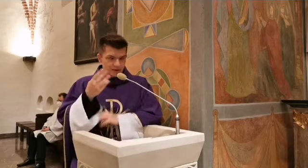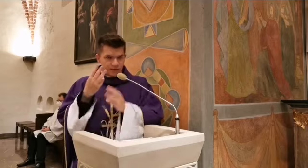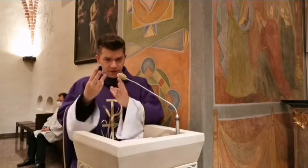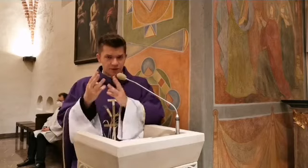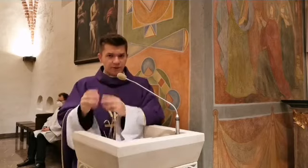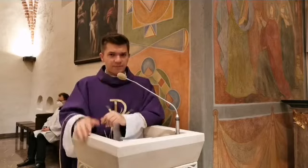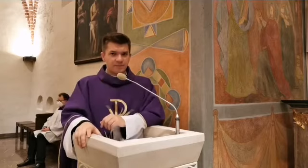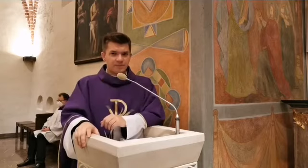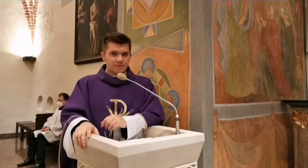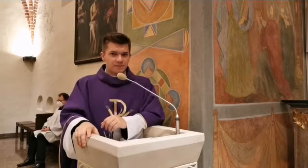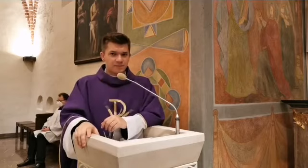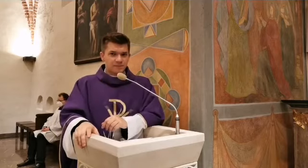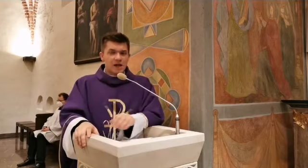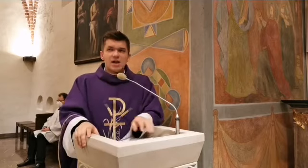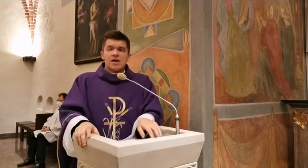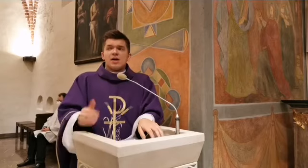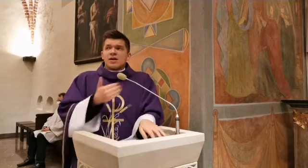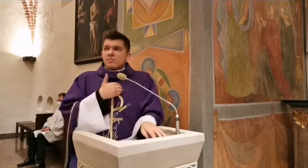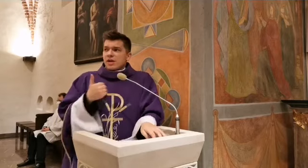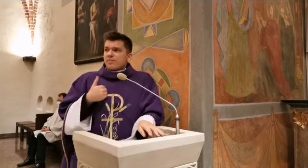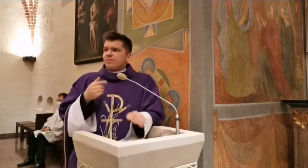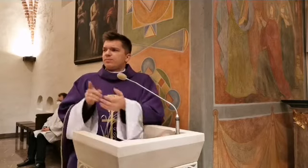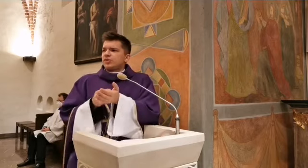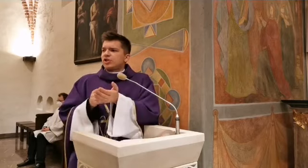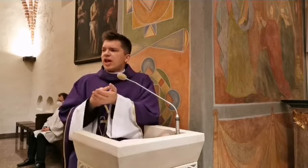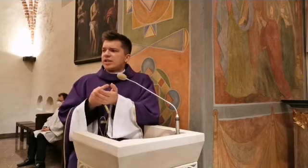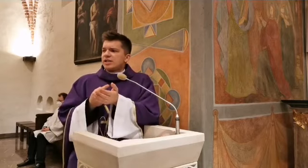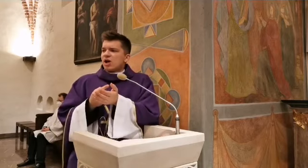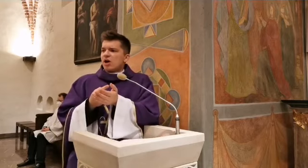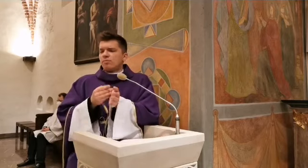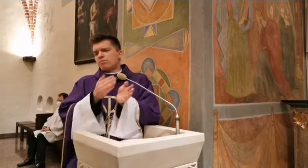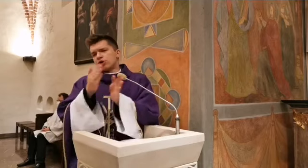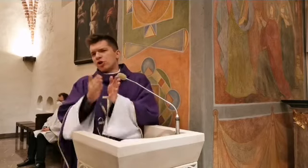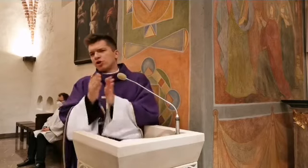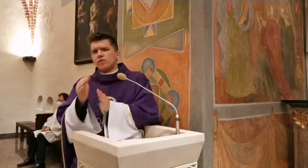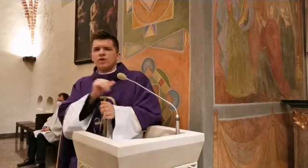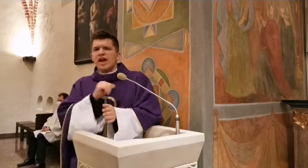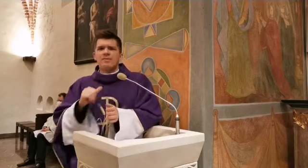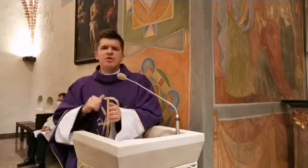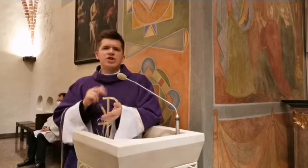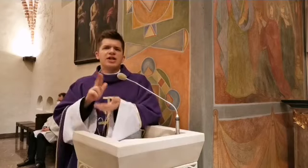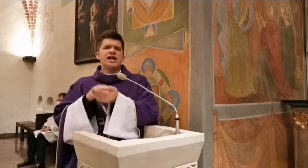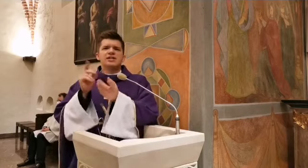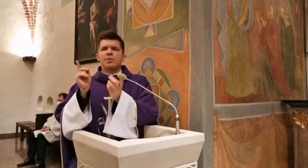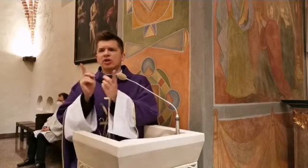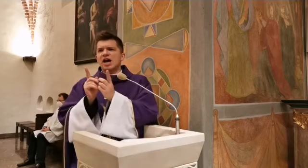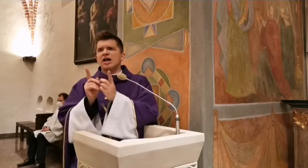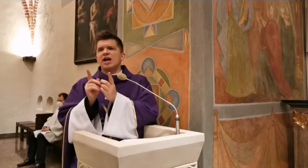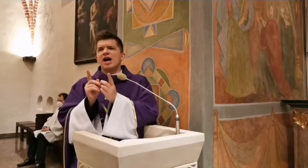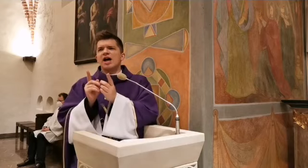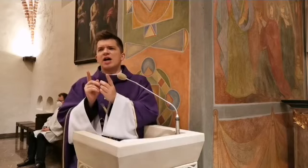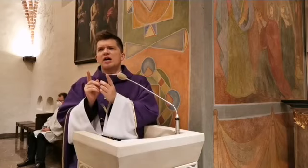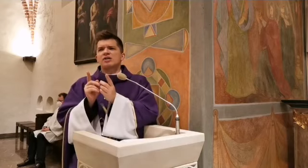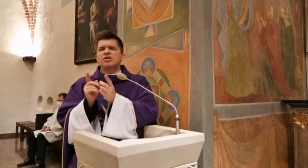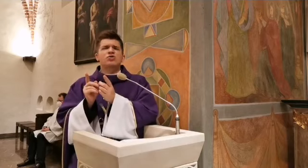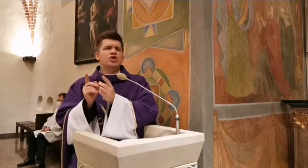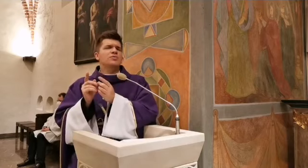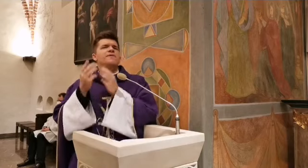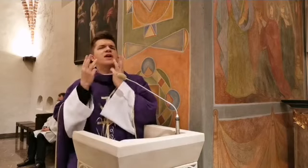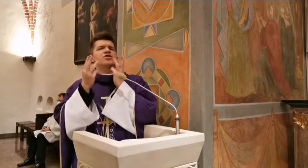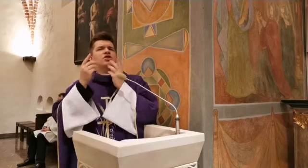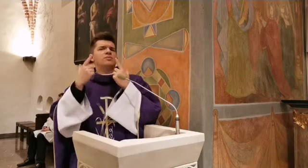Jest bardzo ważne. My często przygotowujemy się na spotkania